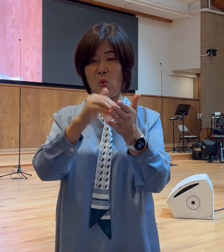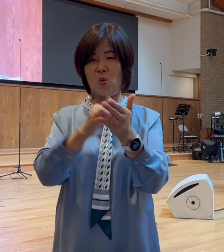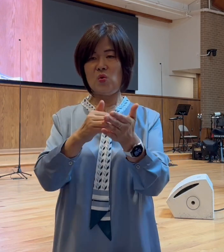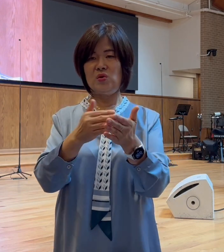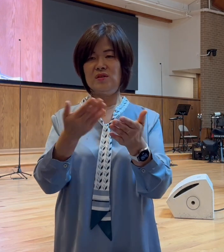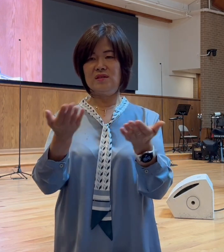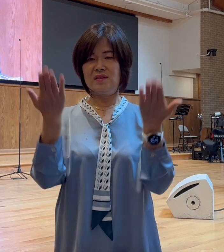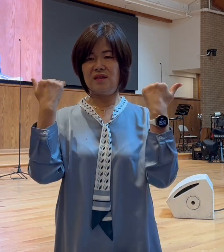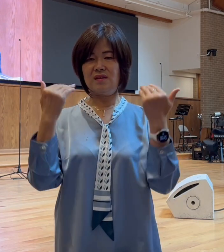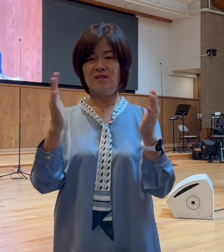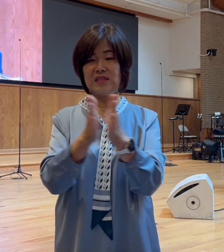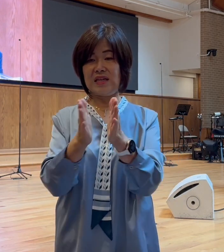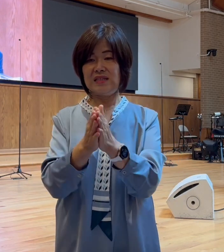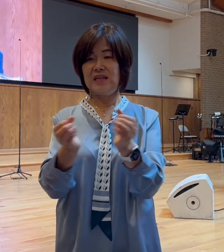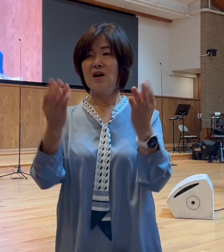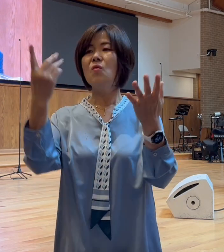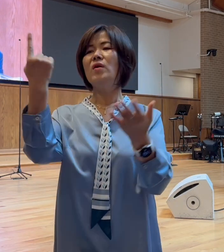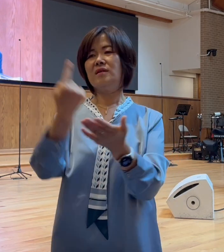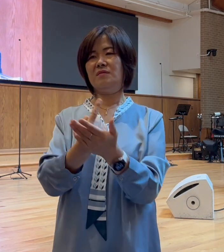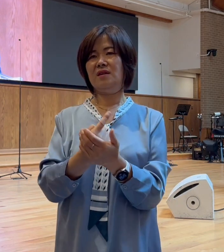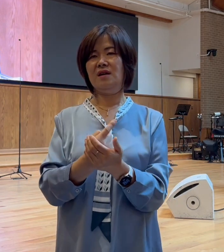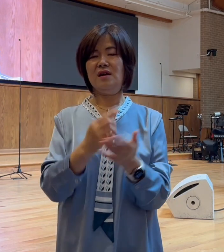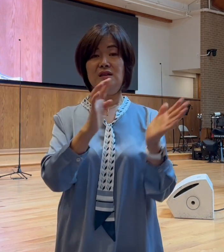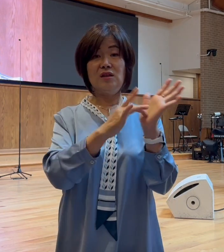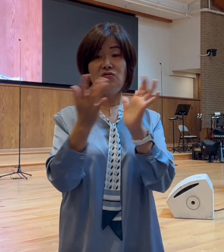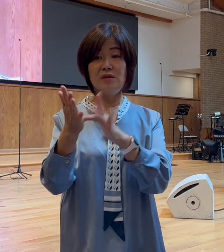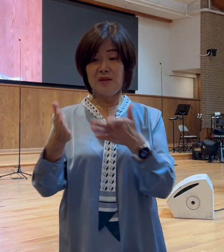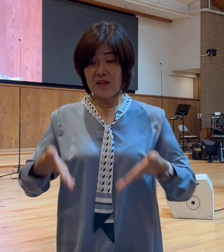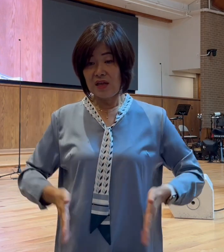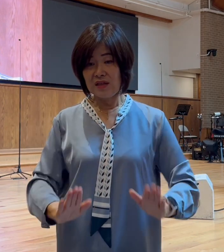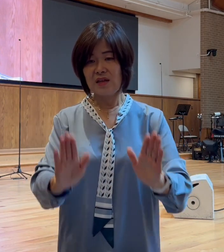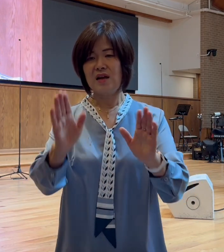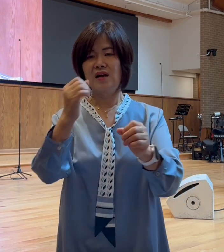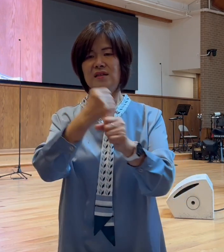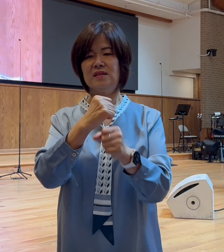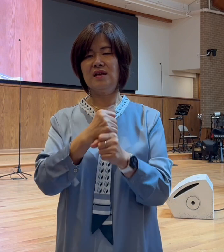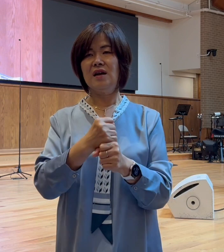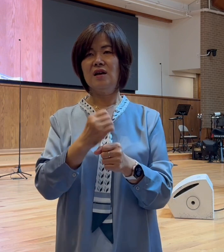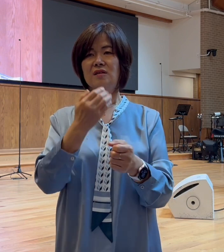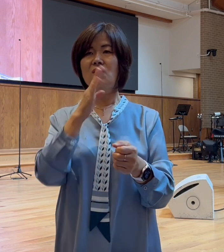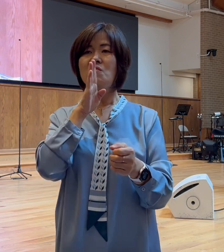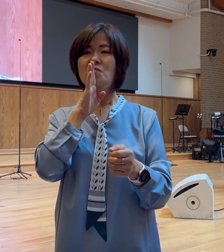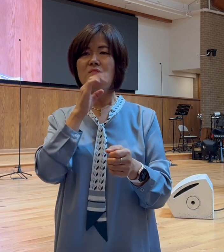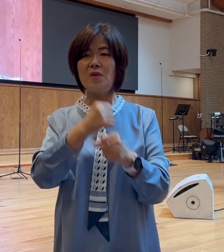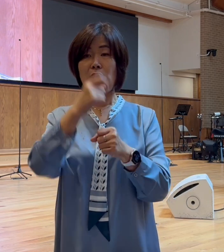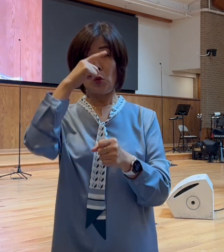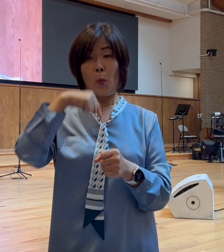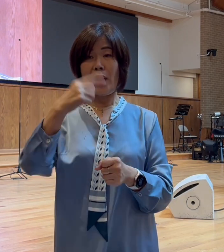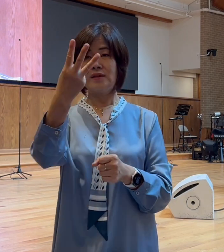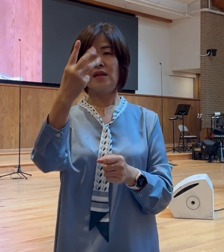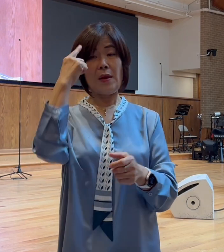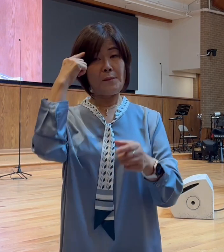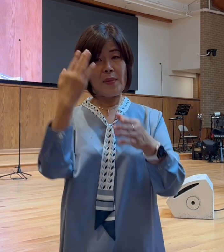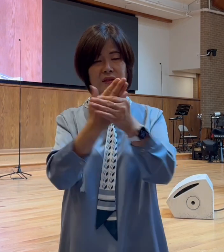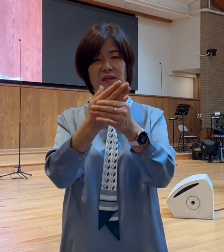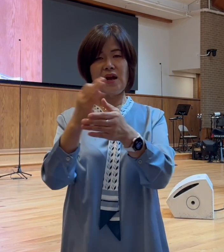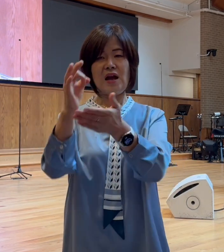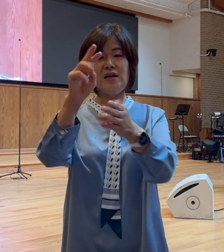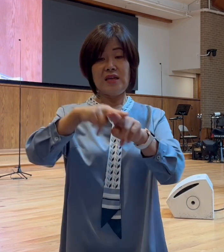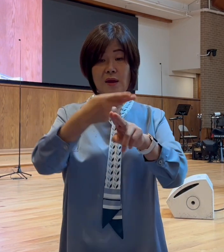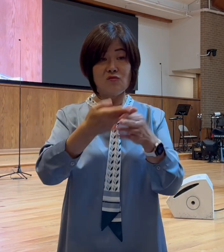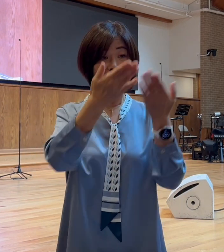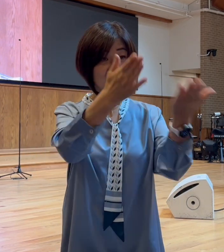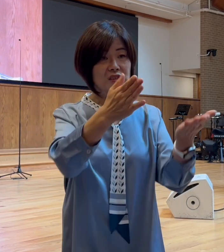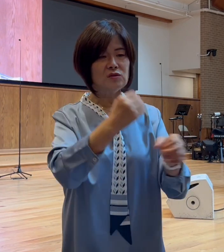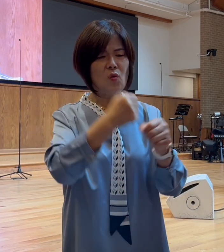이제 왔는데요. 예수님이 이제 탄생하시자 동방의 세 박사가 찾아가서 이렇게 예물을 드리고 절을